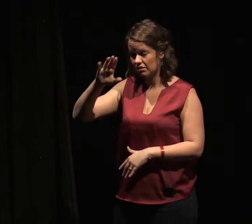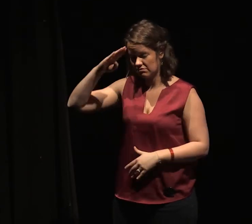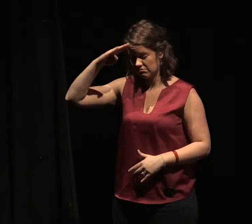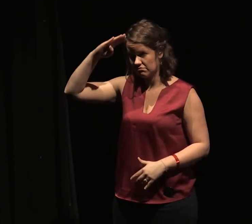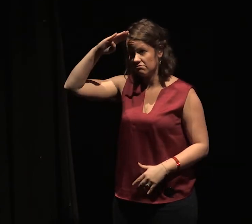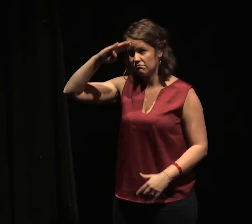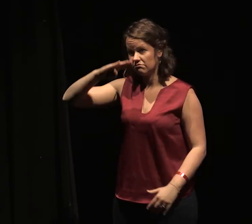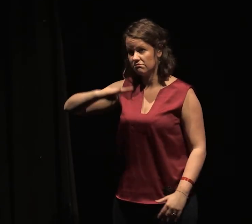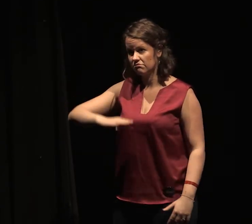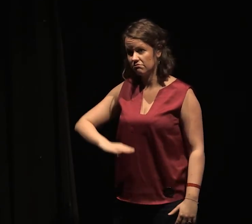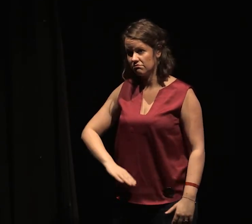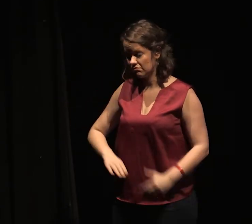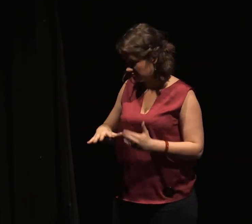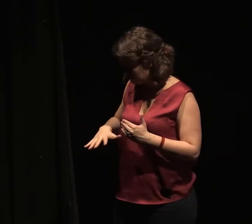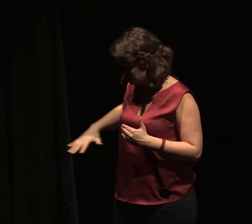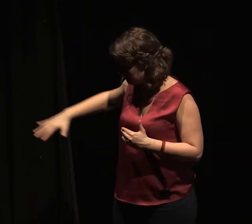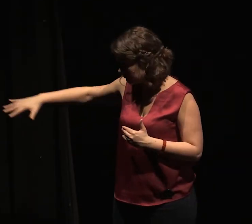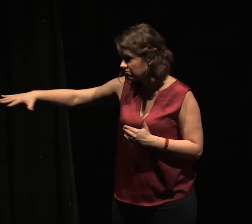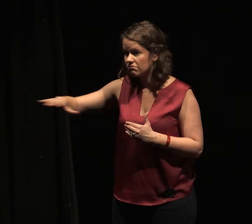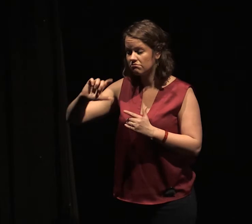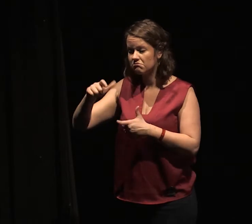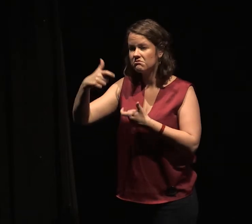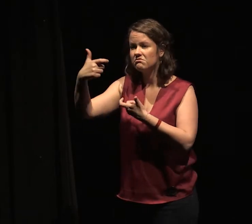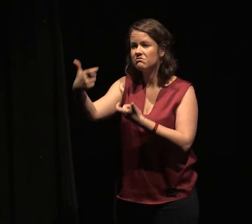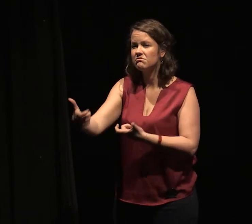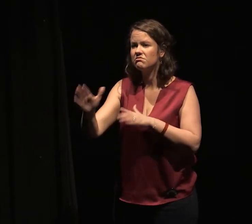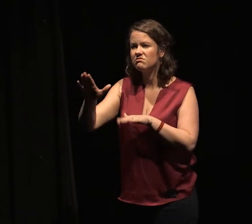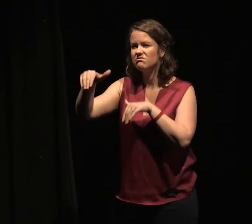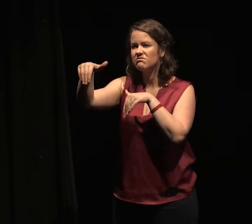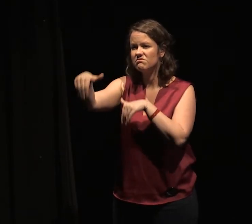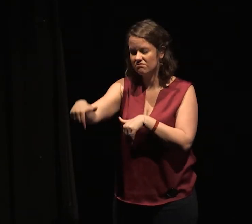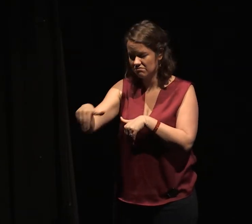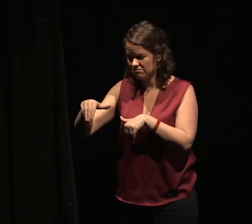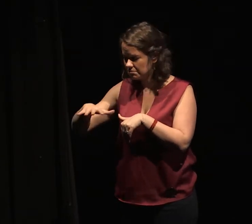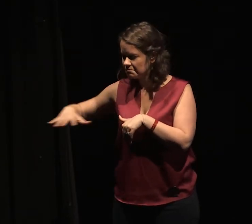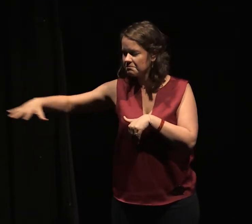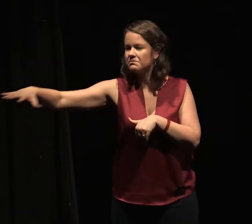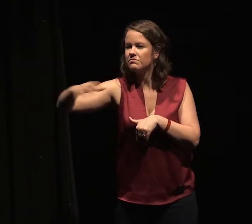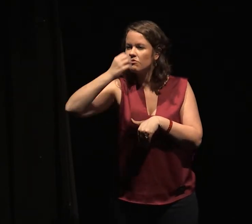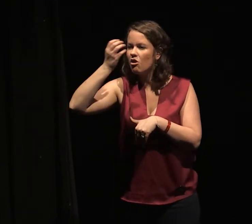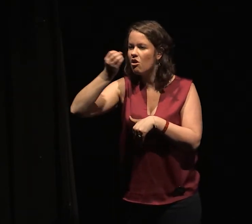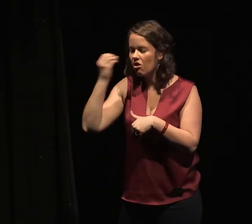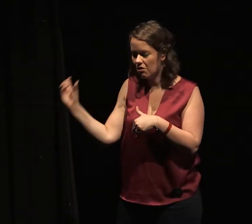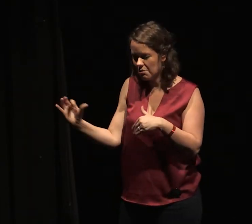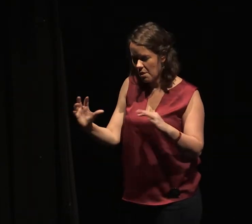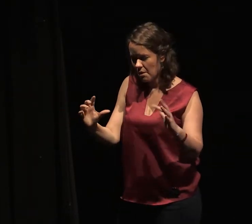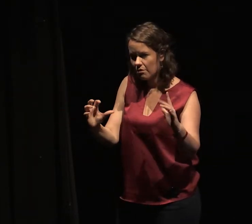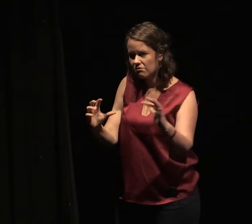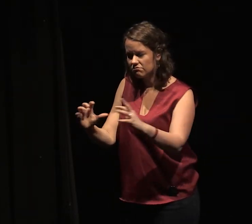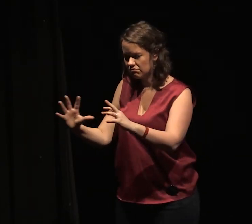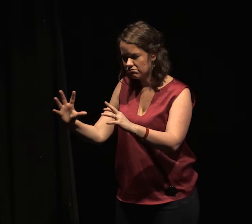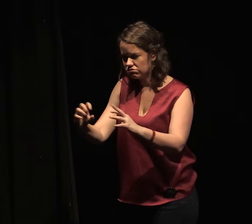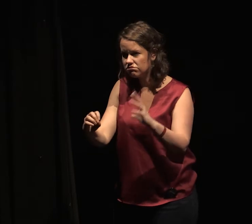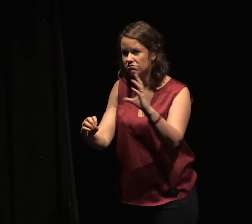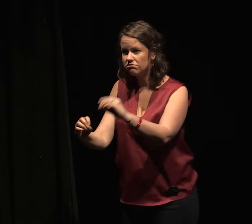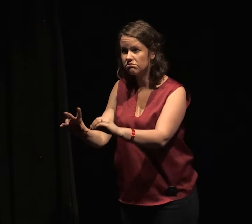reste, pour des fleurs aux couleurs désordonnées, me boire lentement et m'appartenait